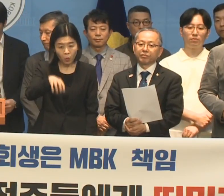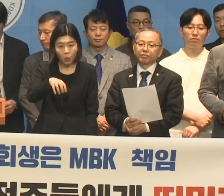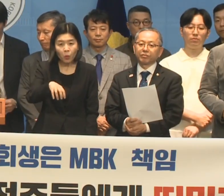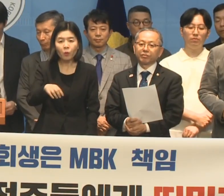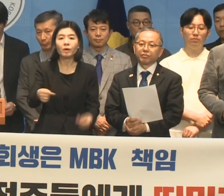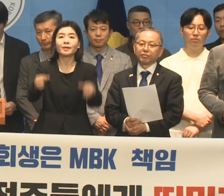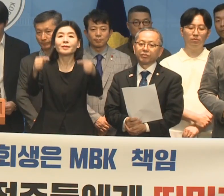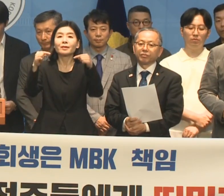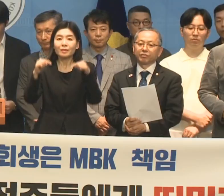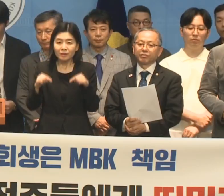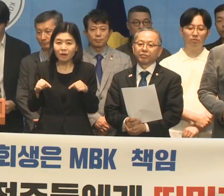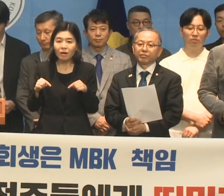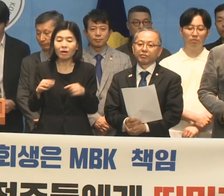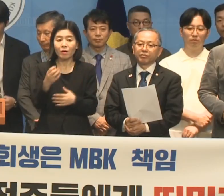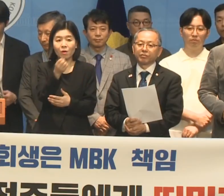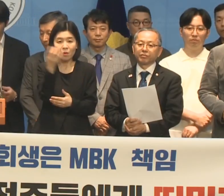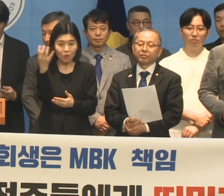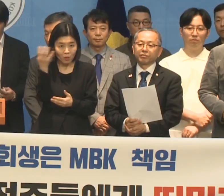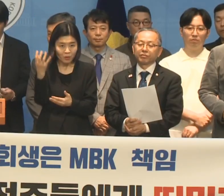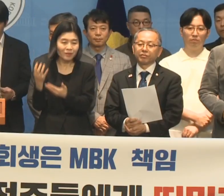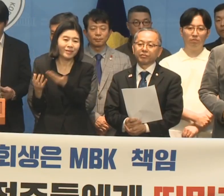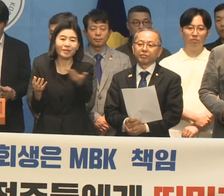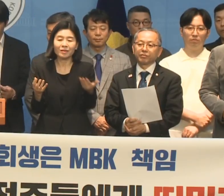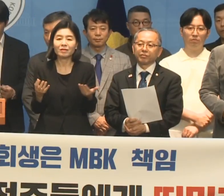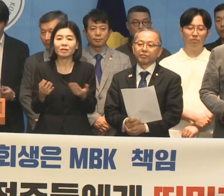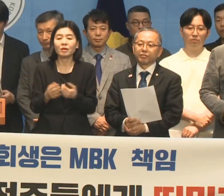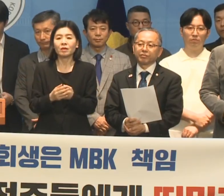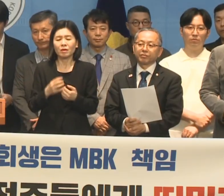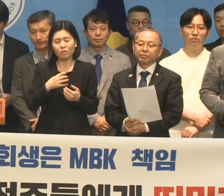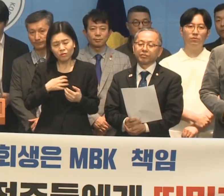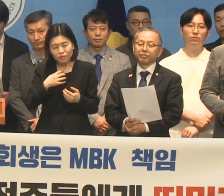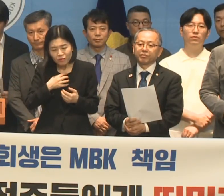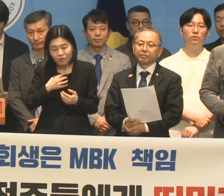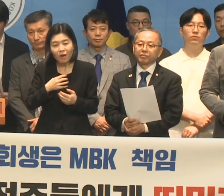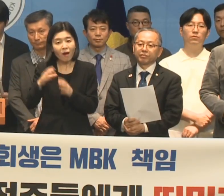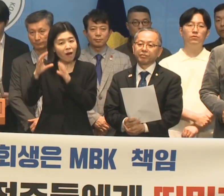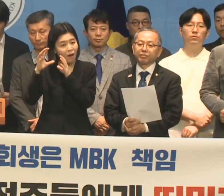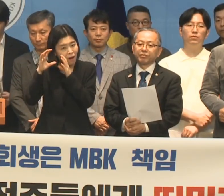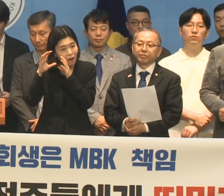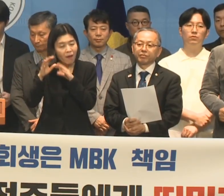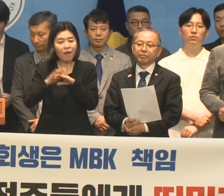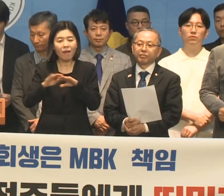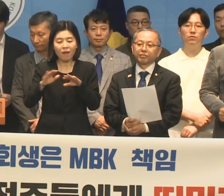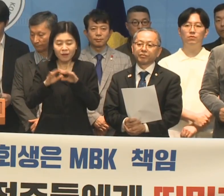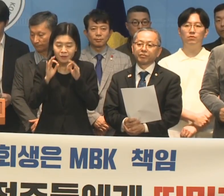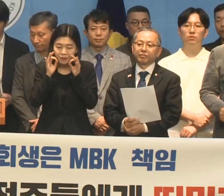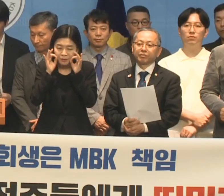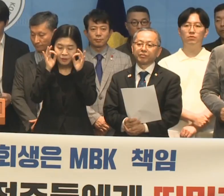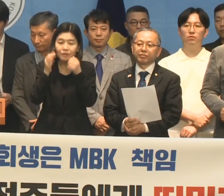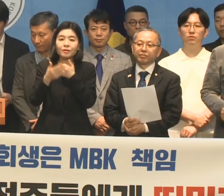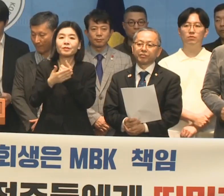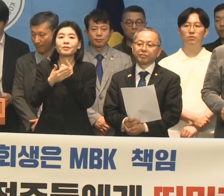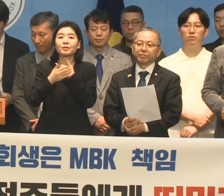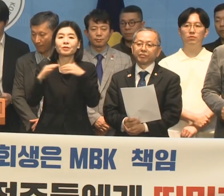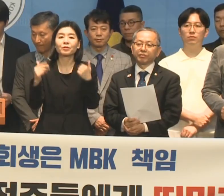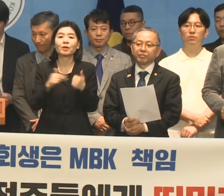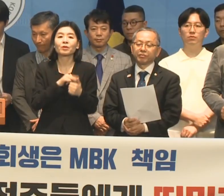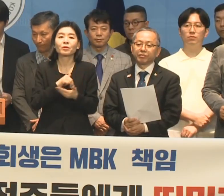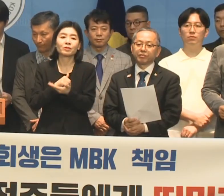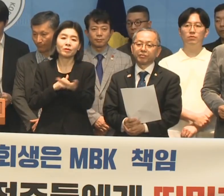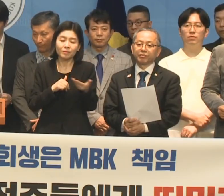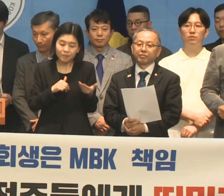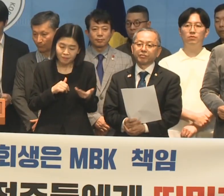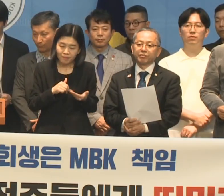함께해 주신 언론사 여러분과 저희의 고충을 기울여 주시고 해결해 주시고자 함께해 주시는 국회의원